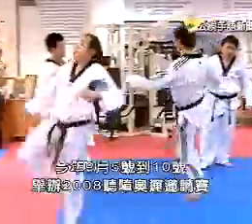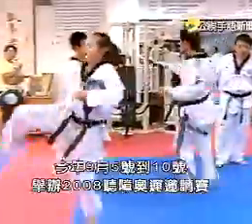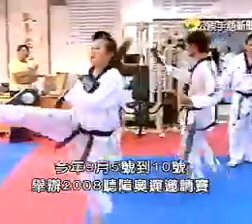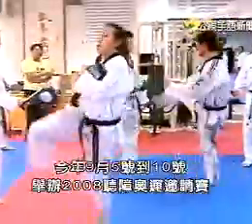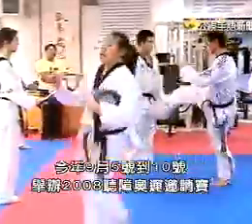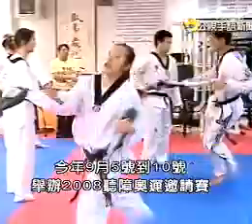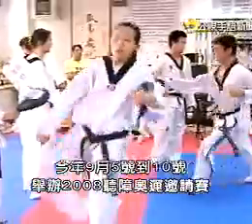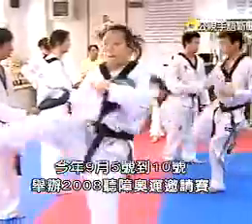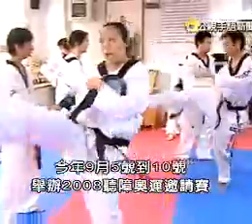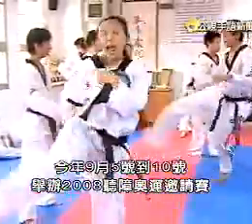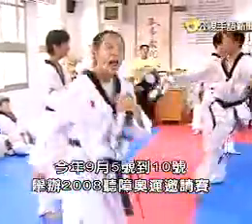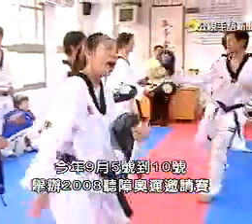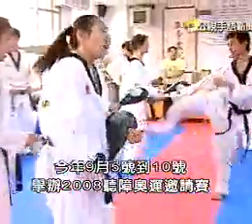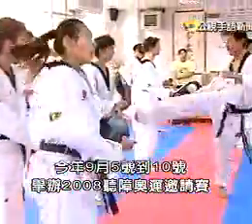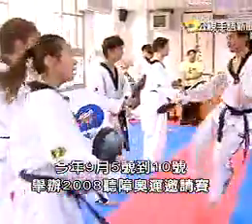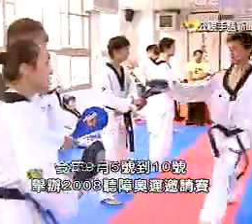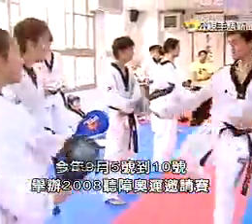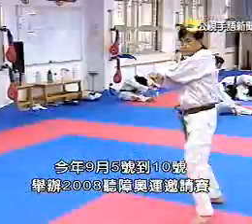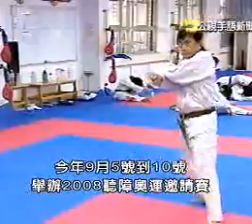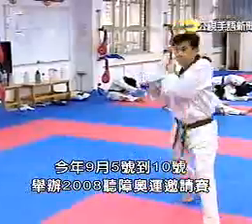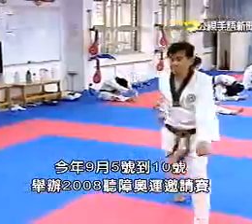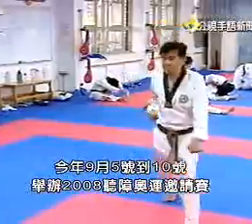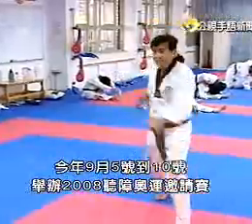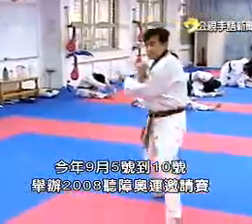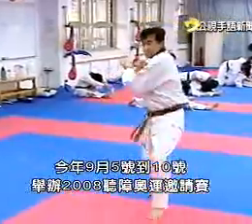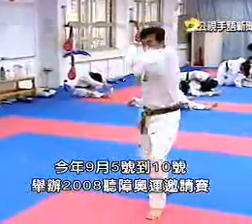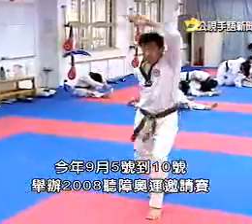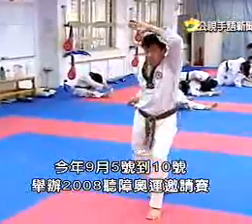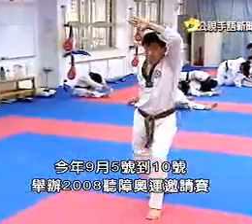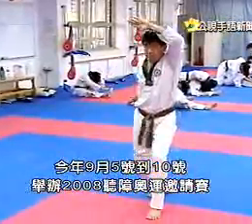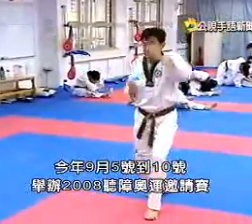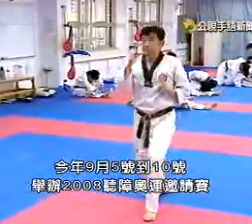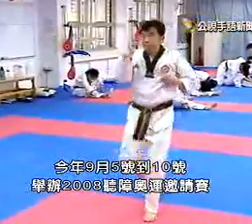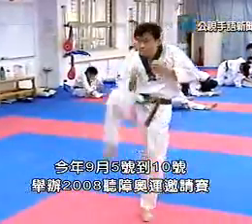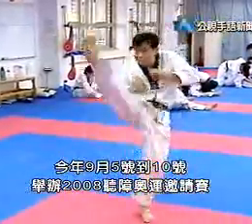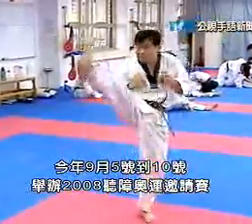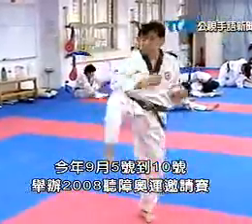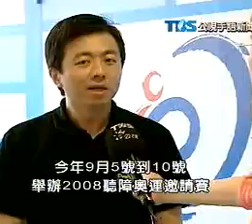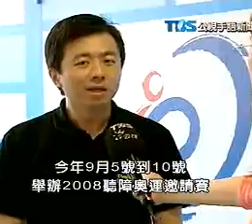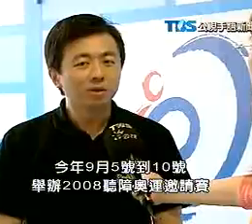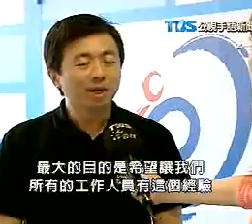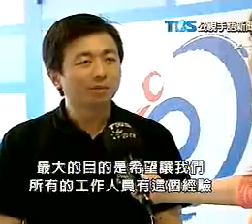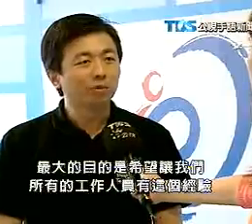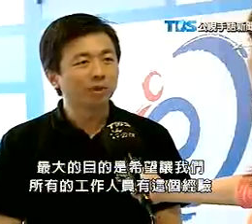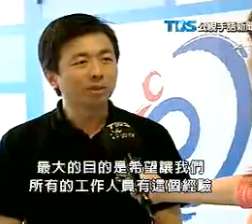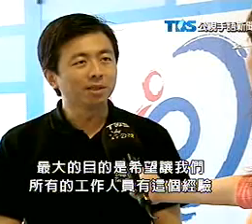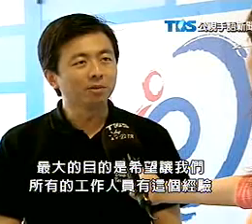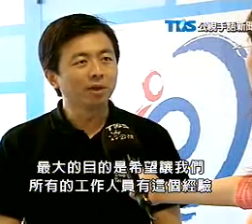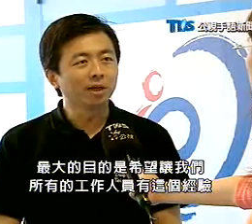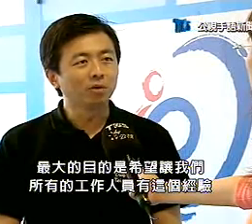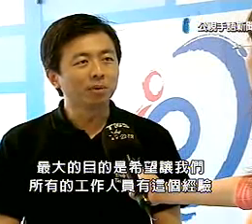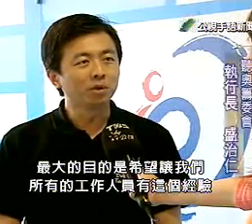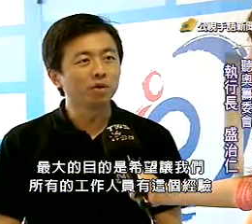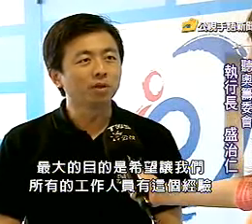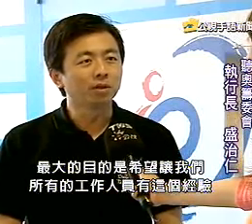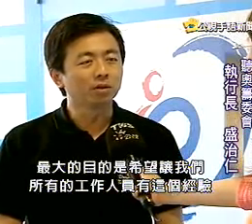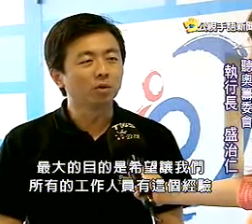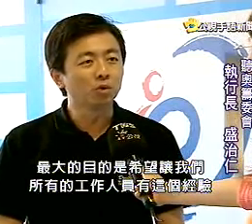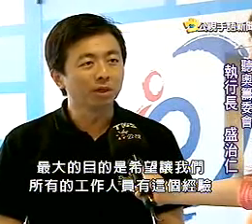的9月5号到10号举办2008听障奥运邀请赛。 那最大的目的是希望让我们所有的工作人员